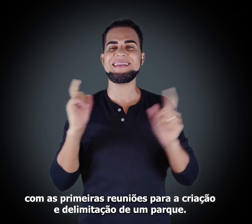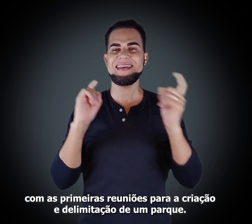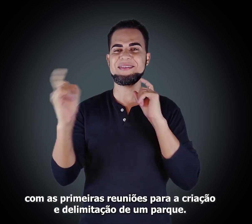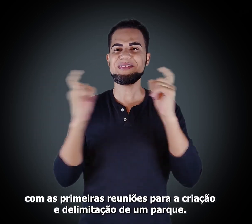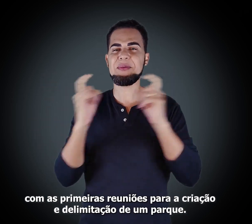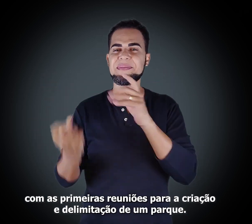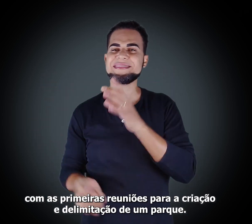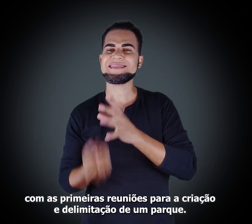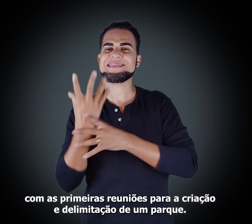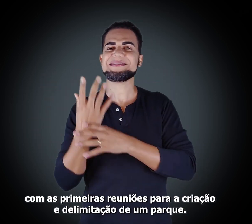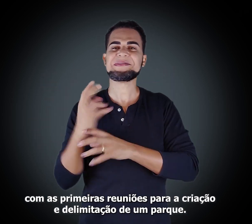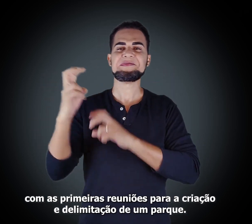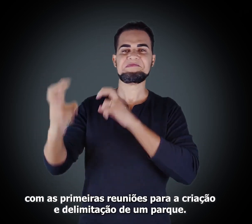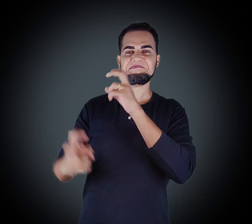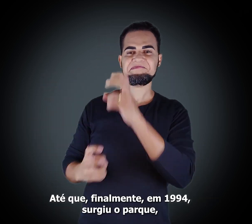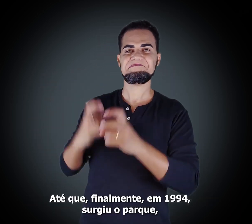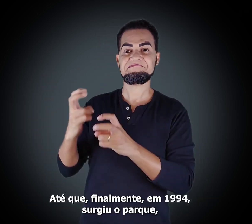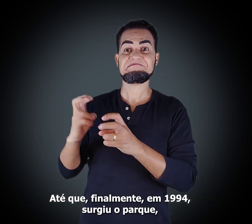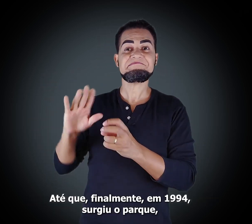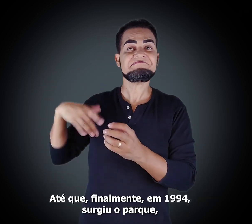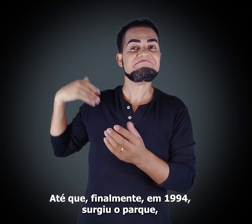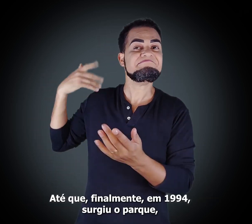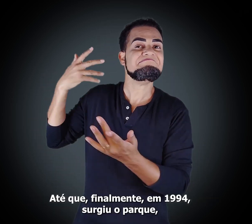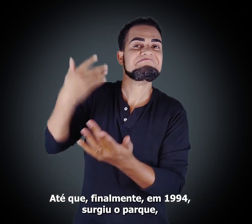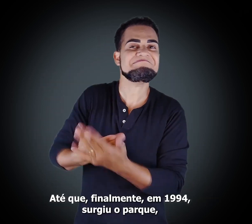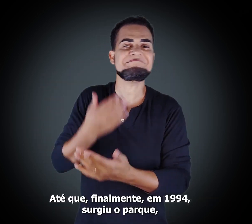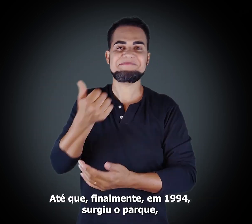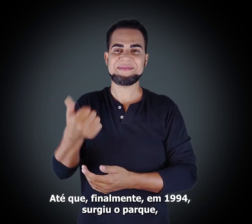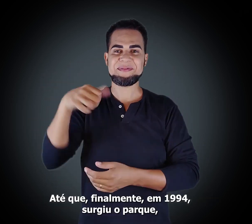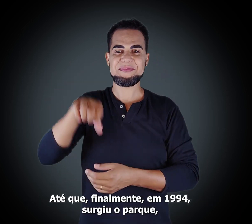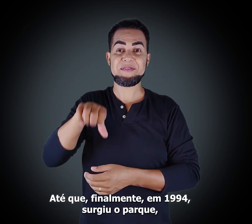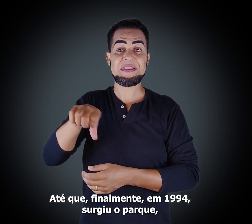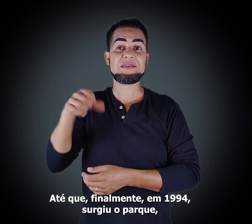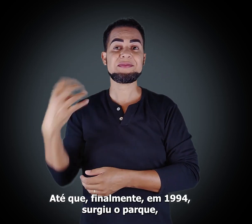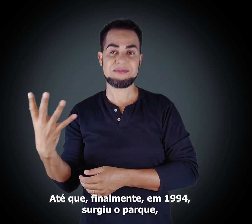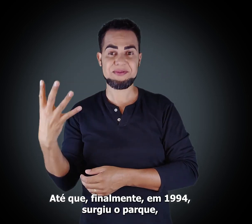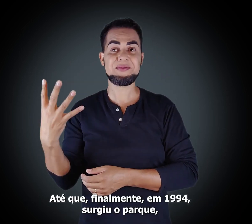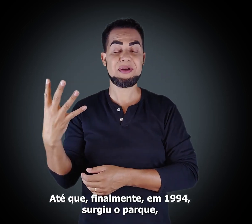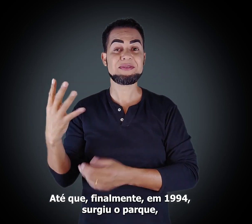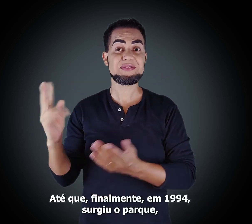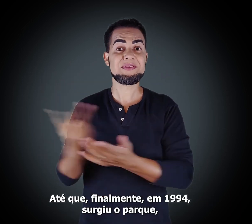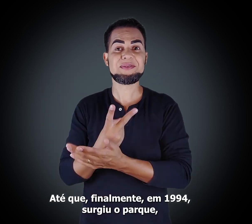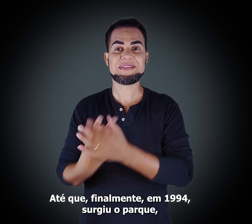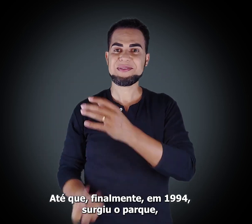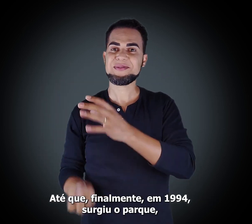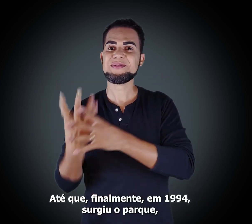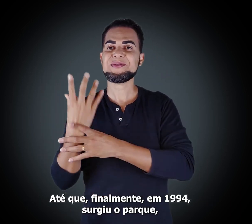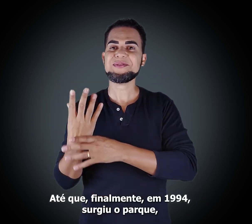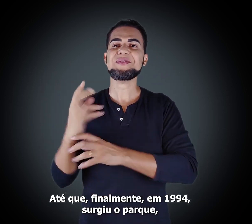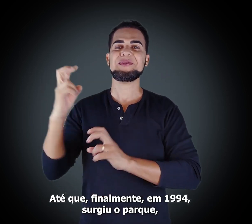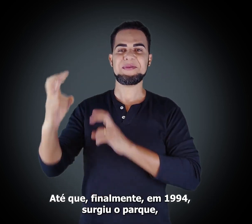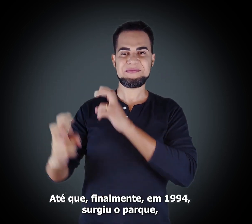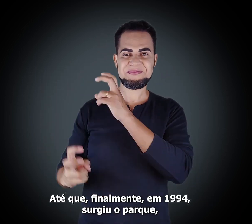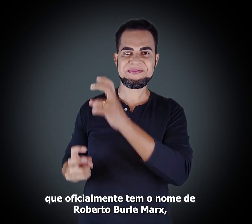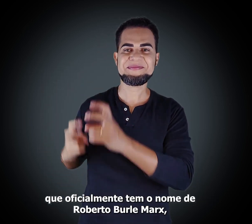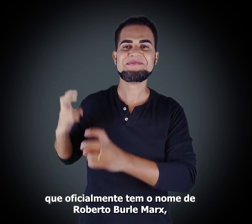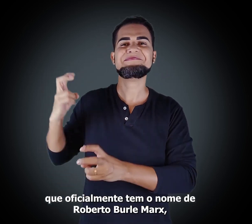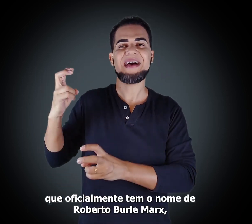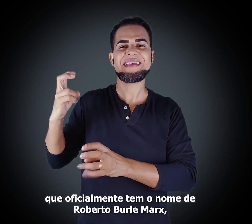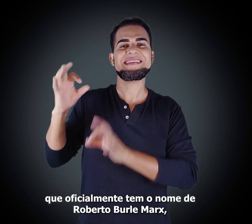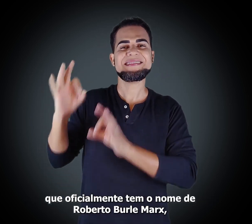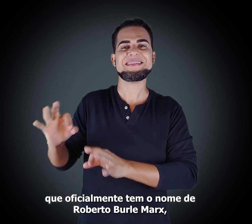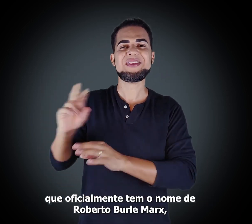criação e delimitação de um parque. Até que, finalmente, em 1994, surgiu o parque,